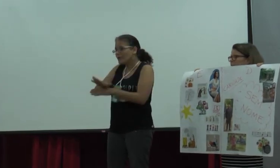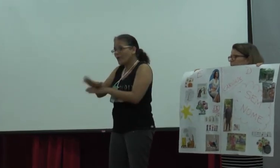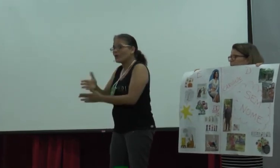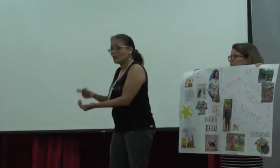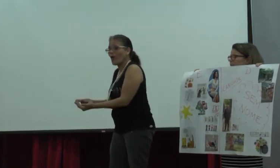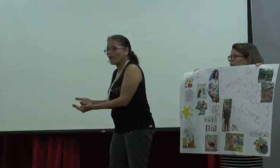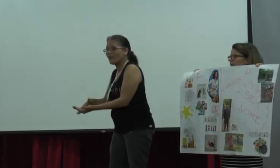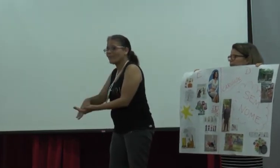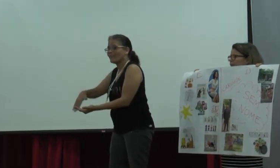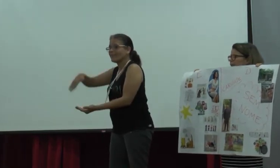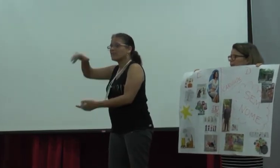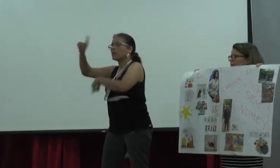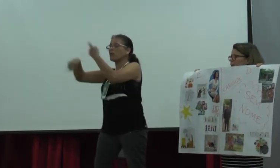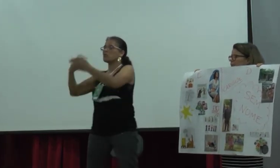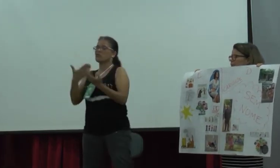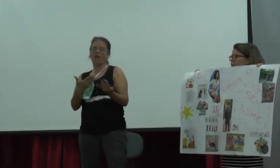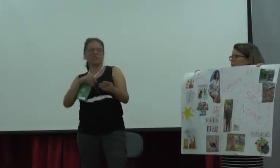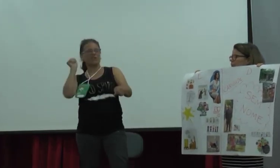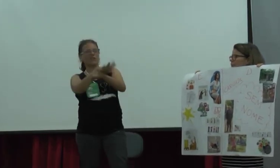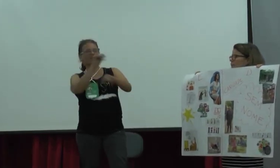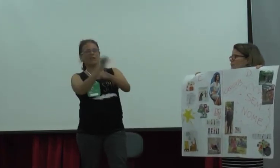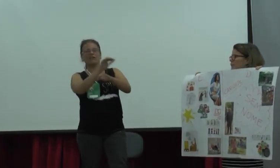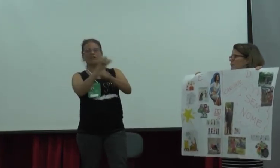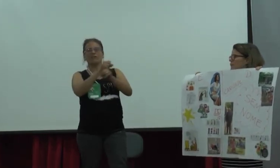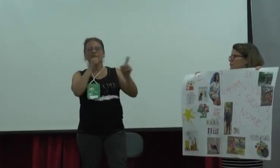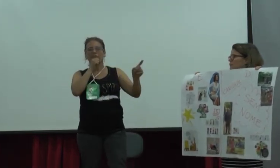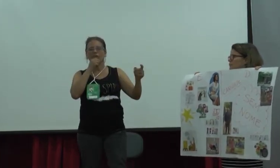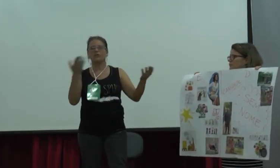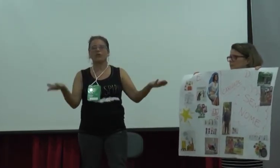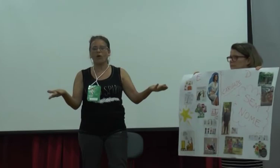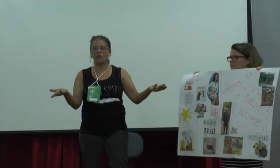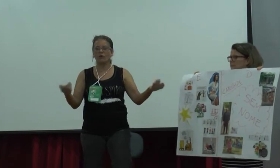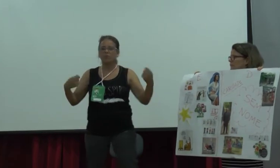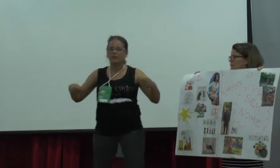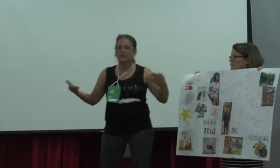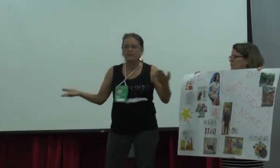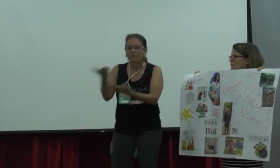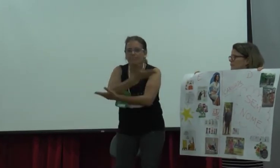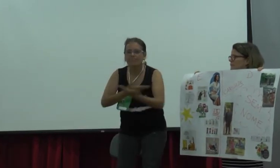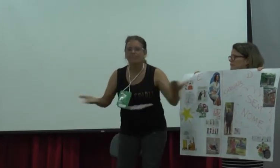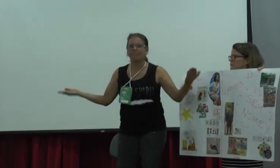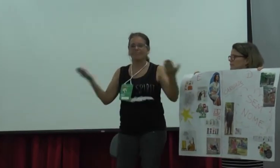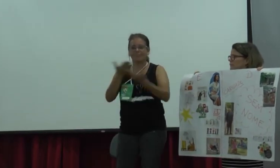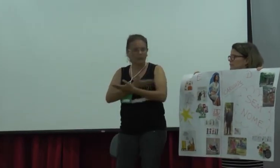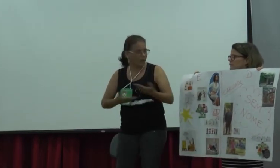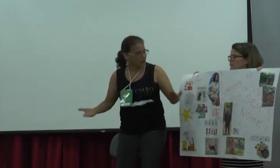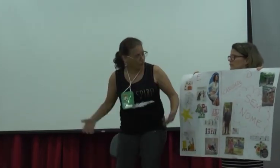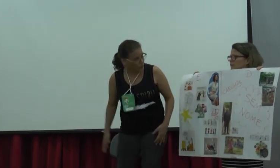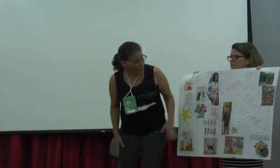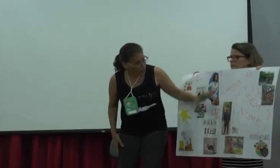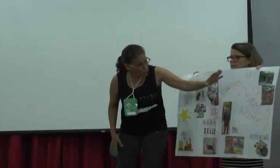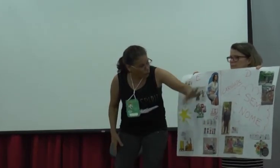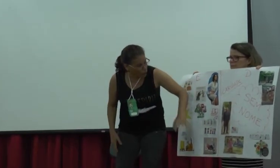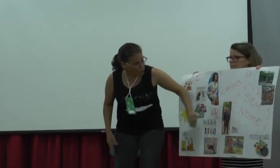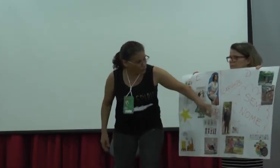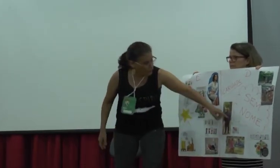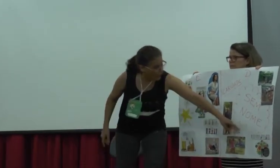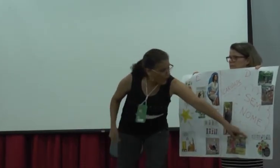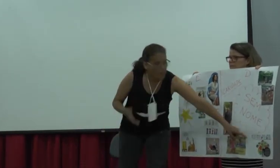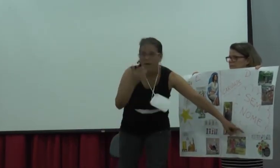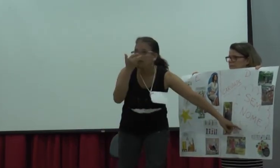Idosos, né, que querem que ajude os jovens também acabam